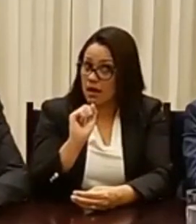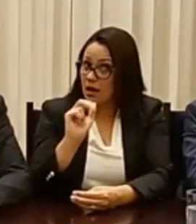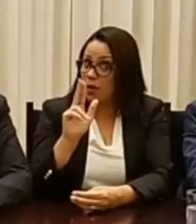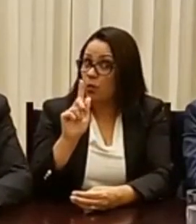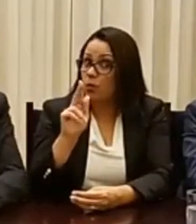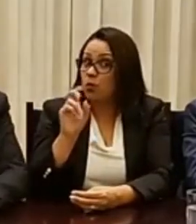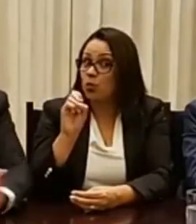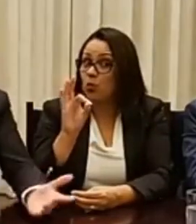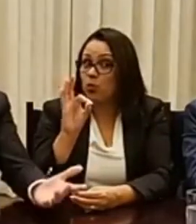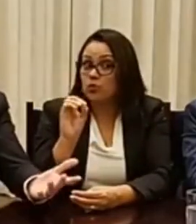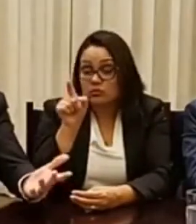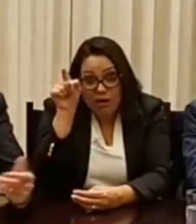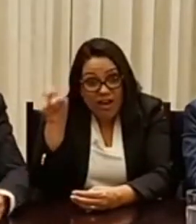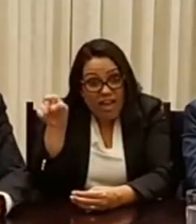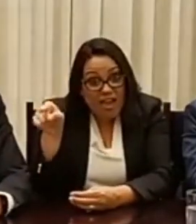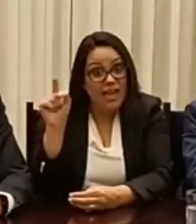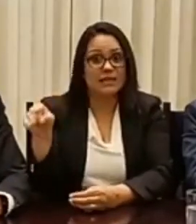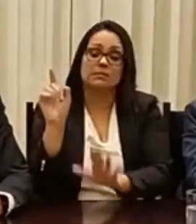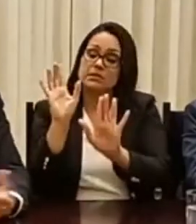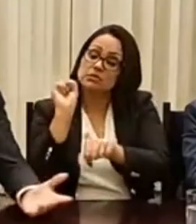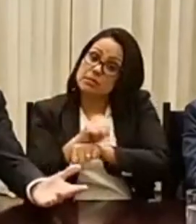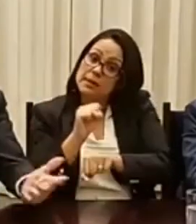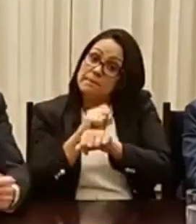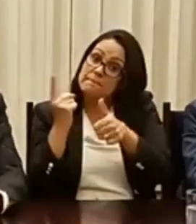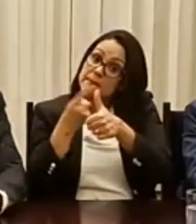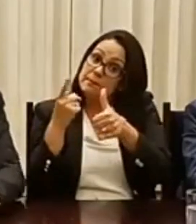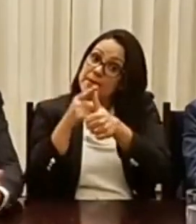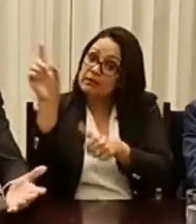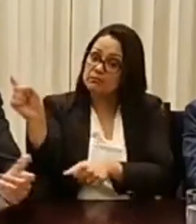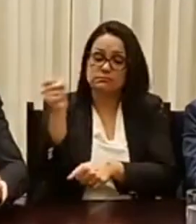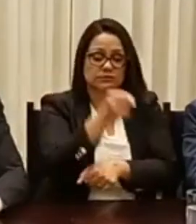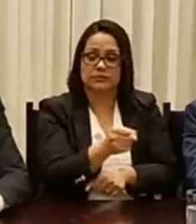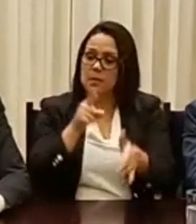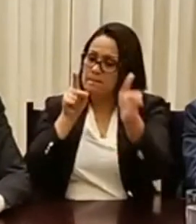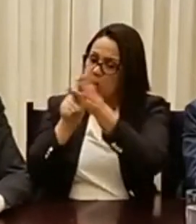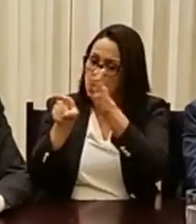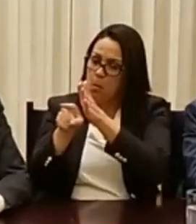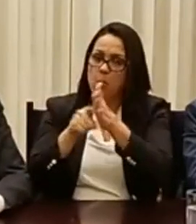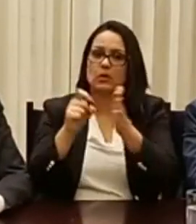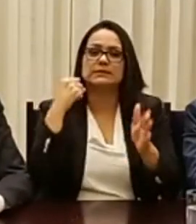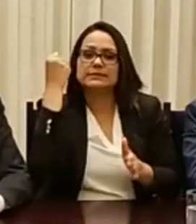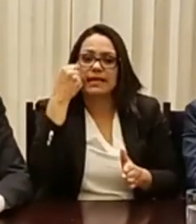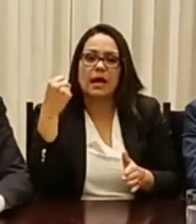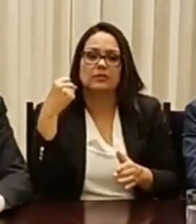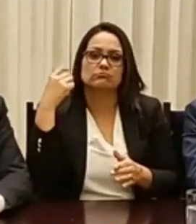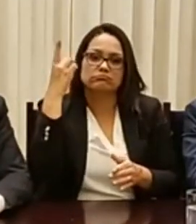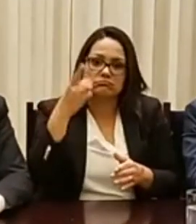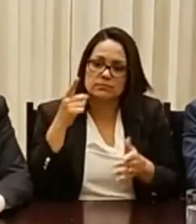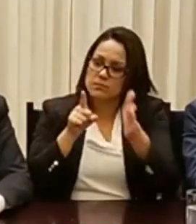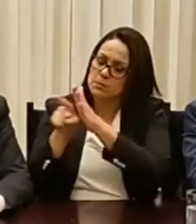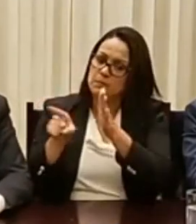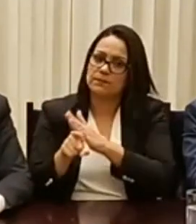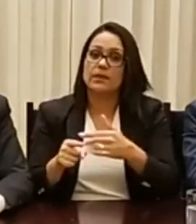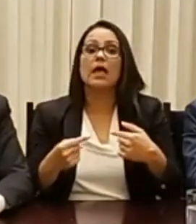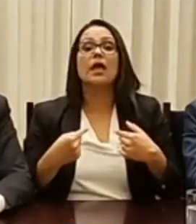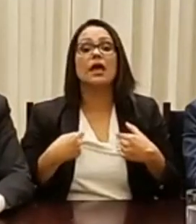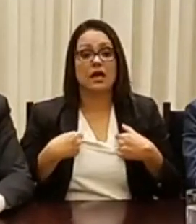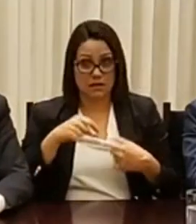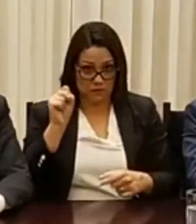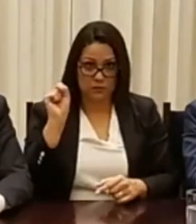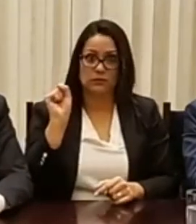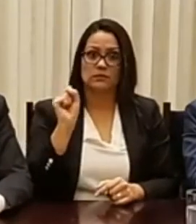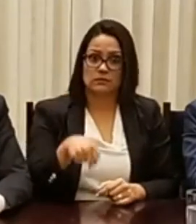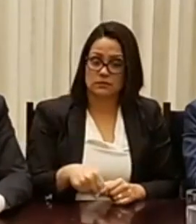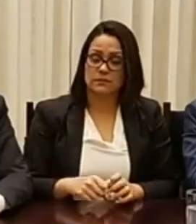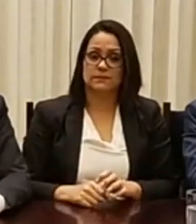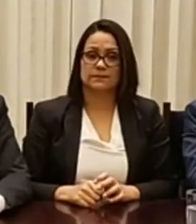em sabatina no Senado, mostrar o seu valor, pelo amor de Deus, aí fica ruim a convivência. Tá? Eu sou, sim,